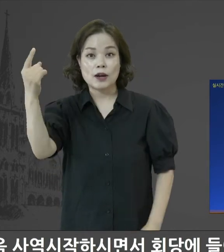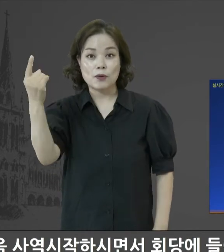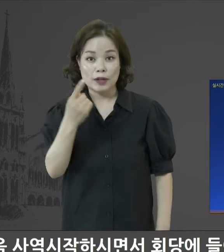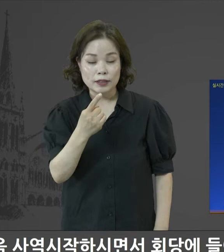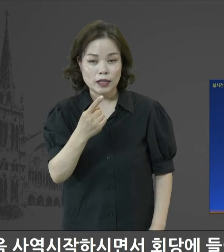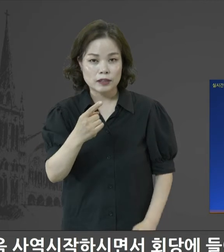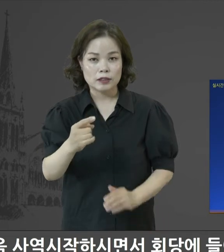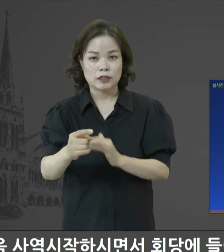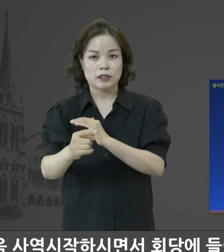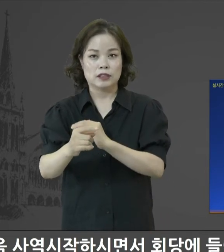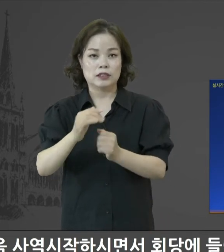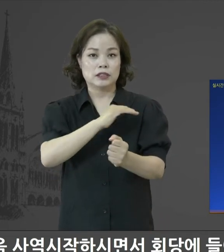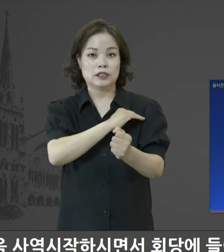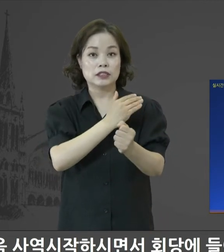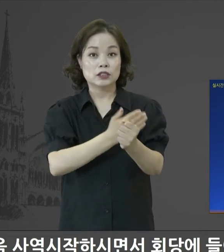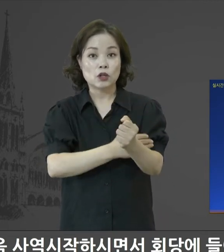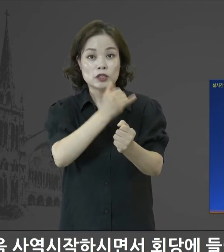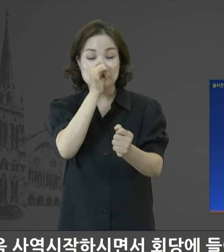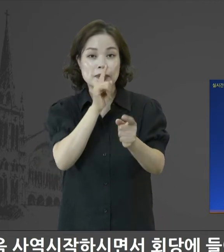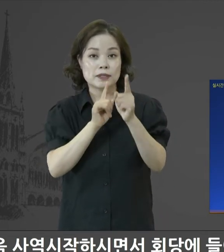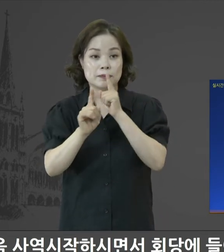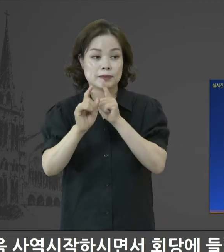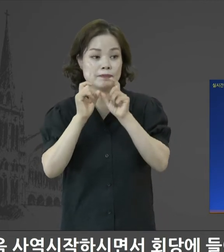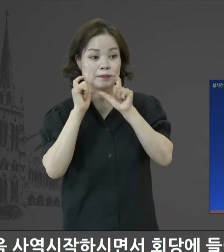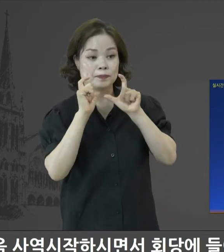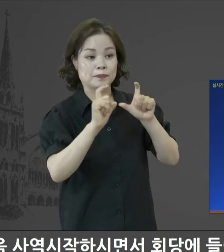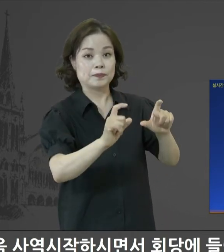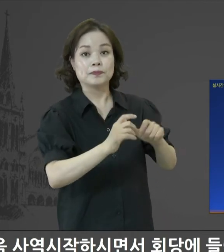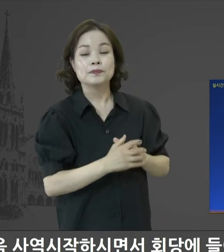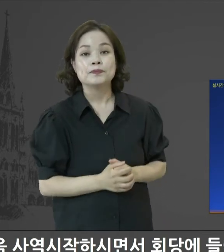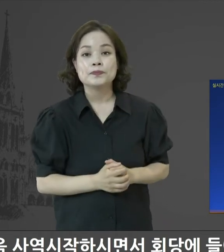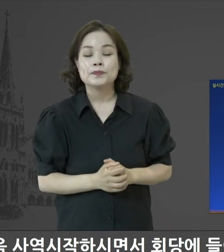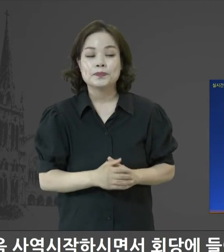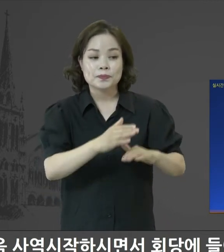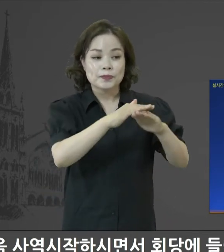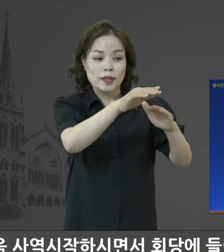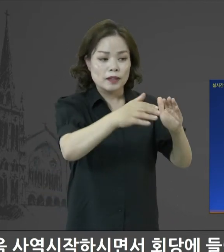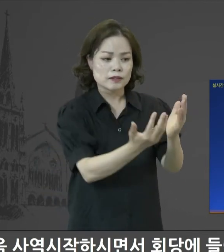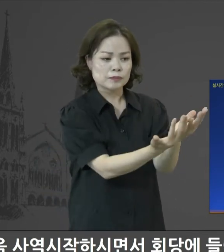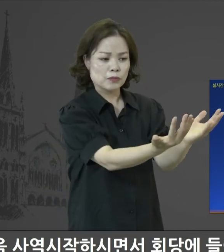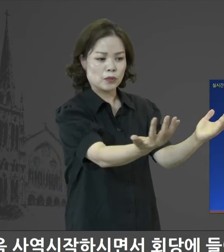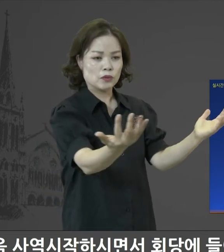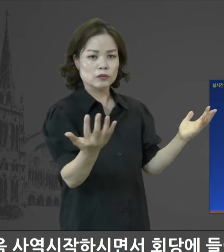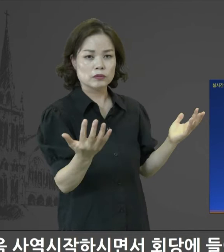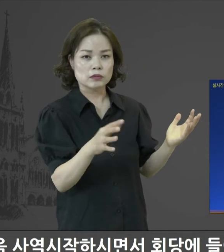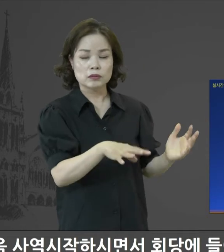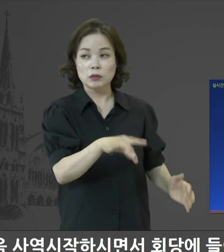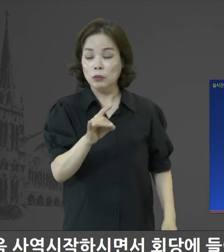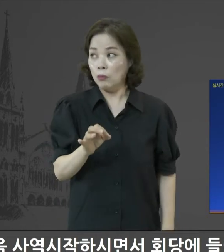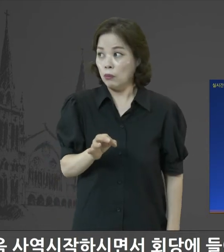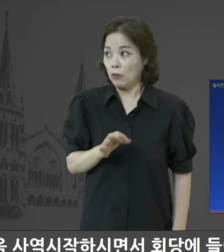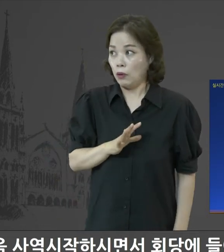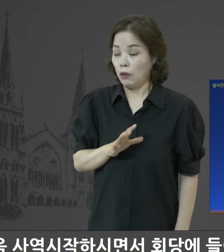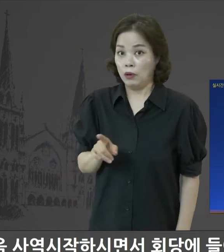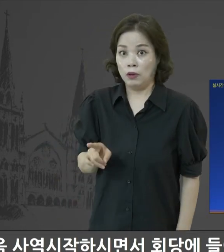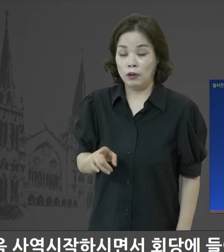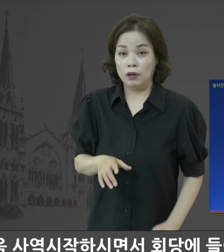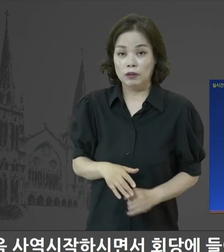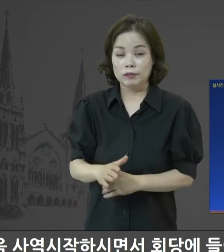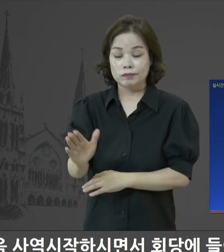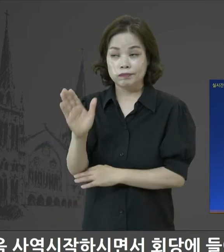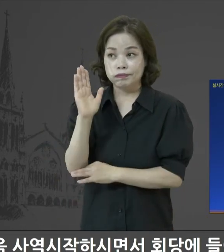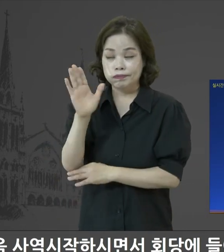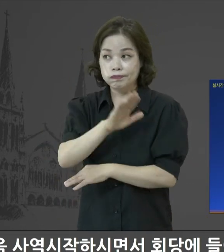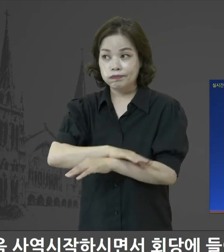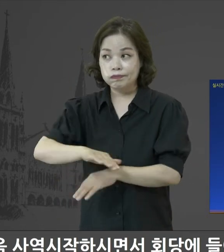권위 있는 설교를 하신 적이 있었습니다. 회당 안에 있는 사람들이 처음에 놀랐죠. 근데 이제 설교를 잘